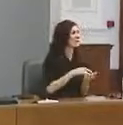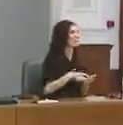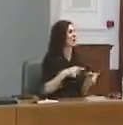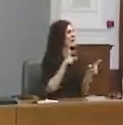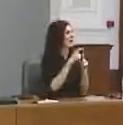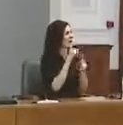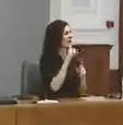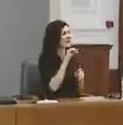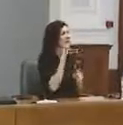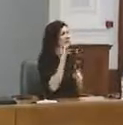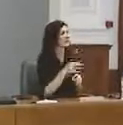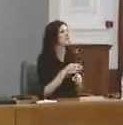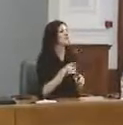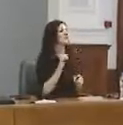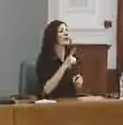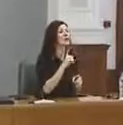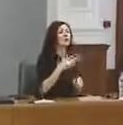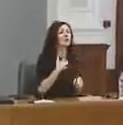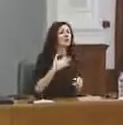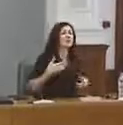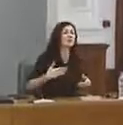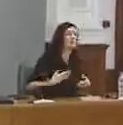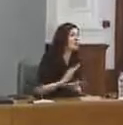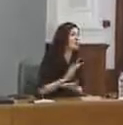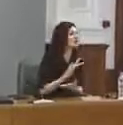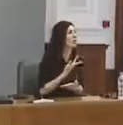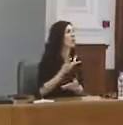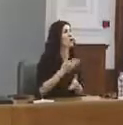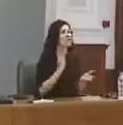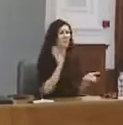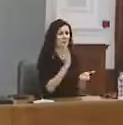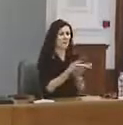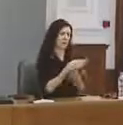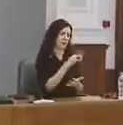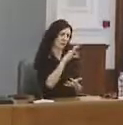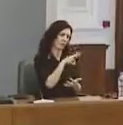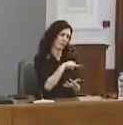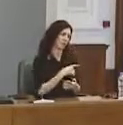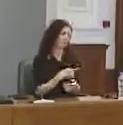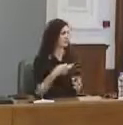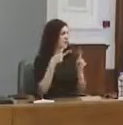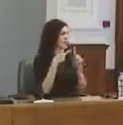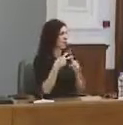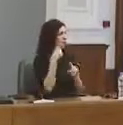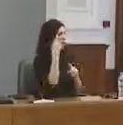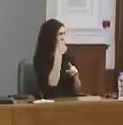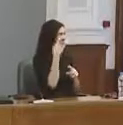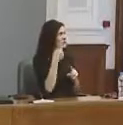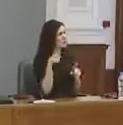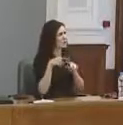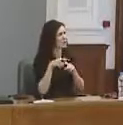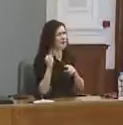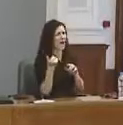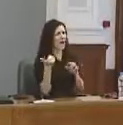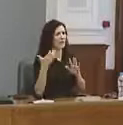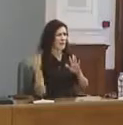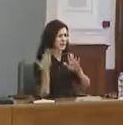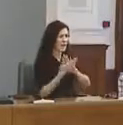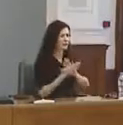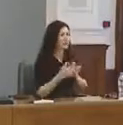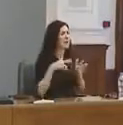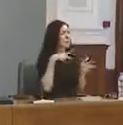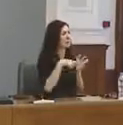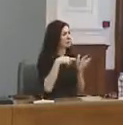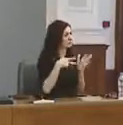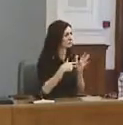РЗИ-тата. Всеки, който има нужда от направление, да го получи. Освен това, обмисляме и с този анекс, разширява на обхвата на специалистите,